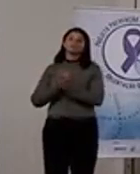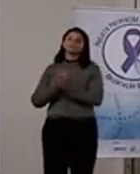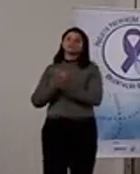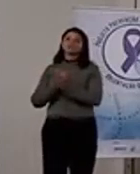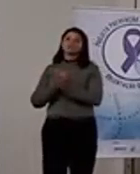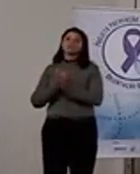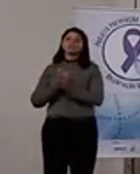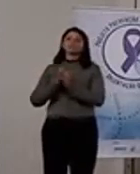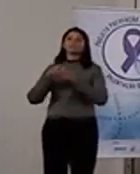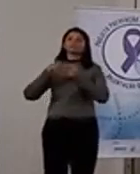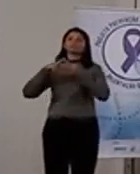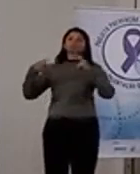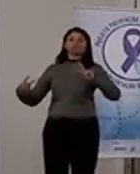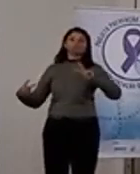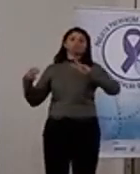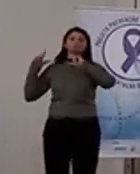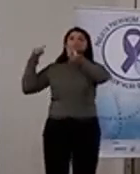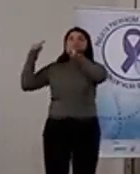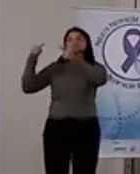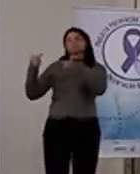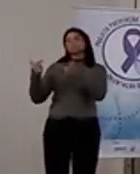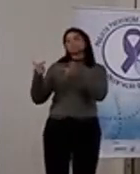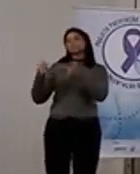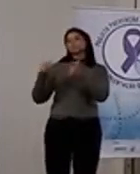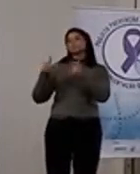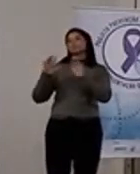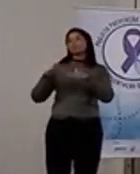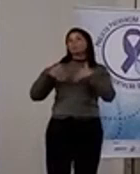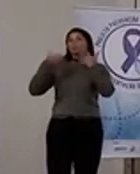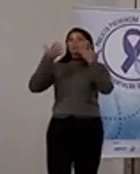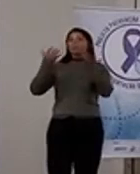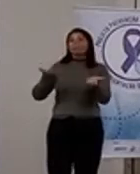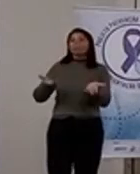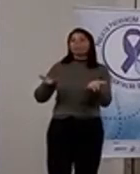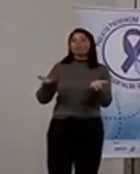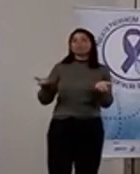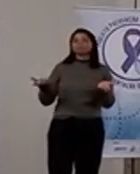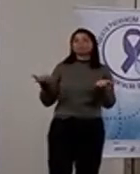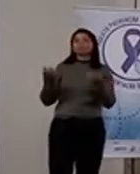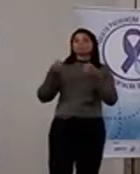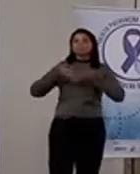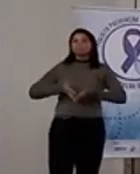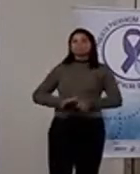É genético? Qual é a chance de você ter um outro filho com a mesma doença?